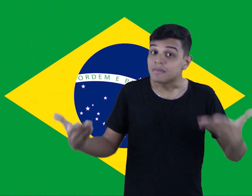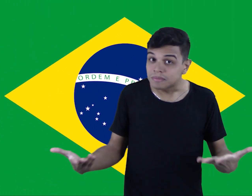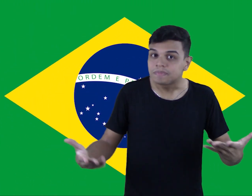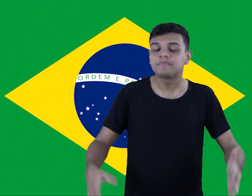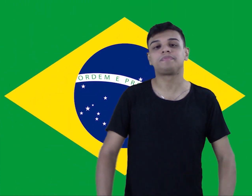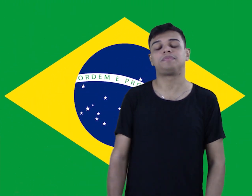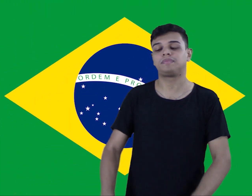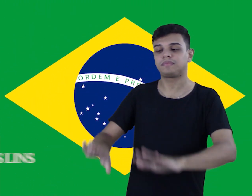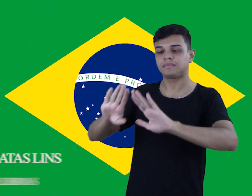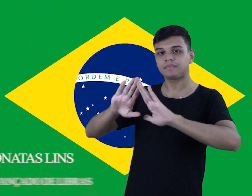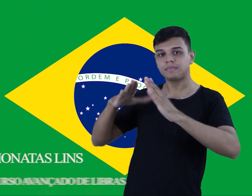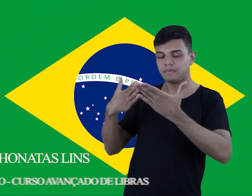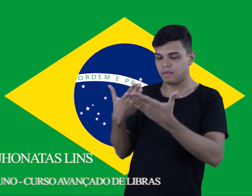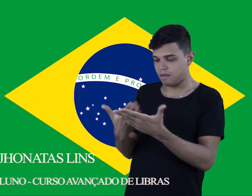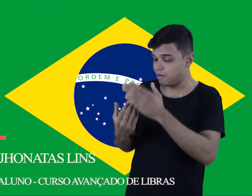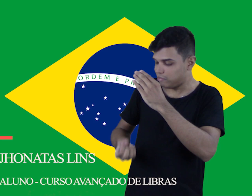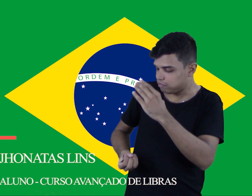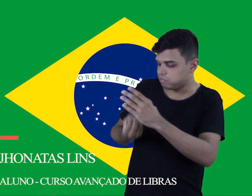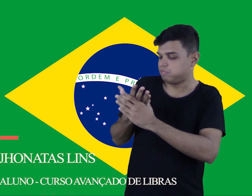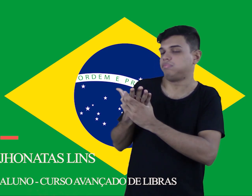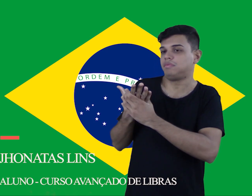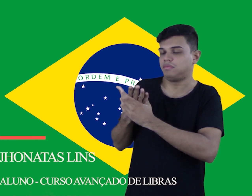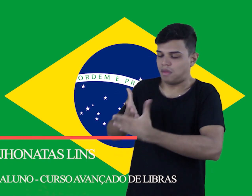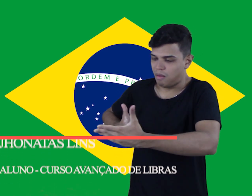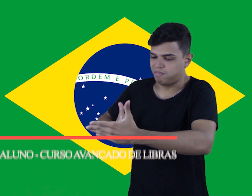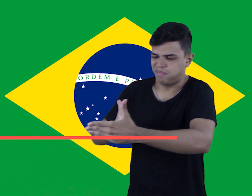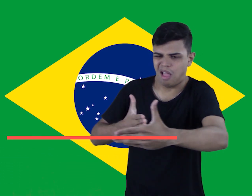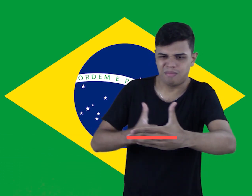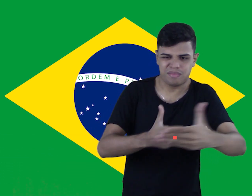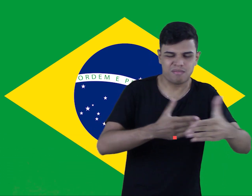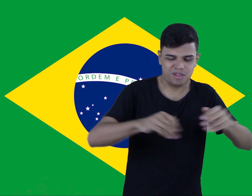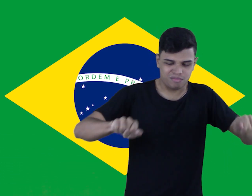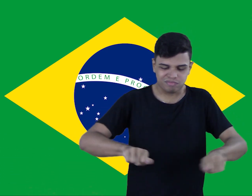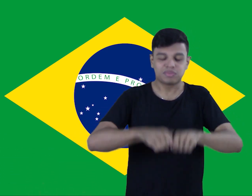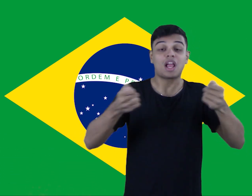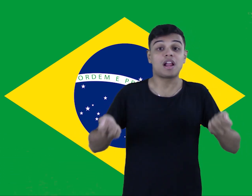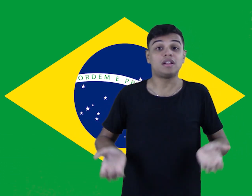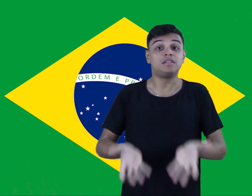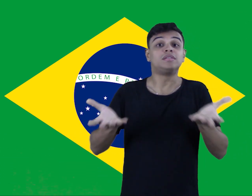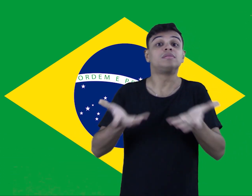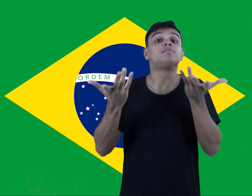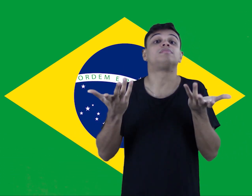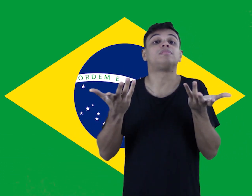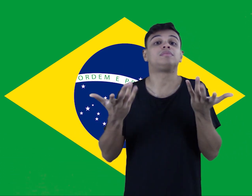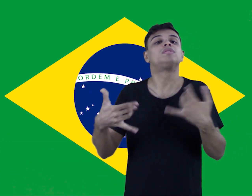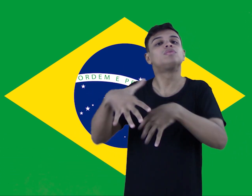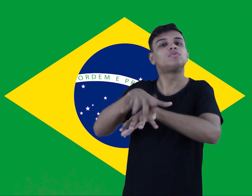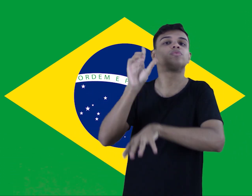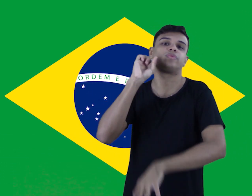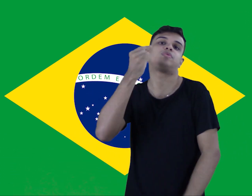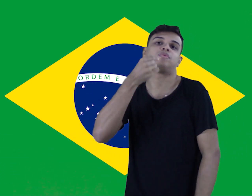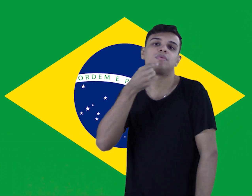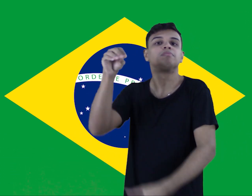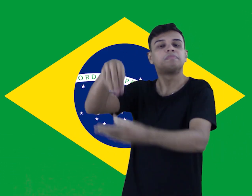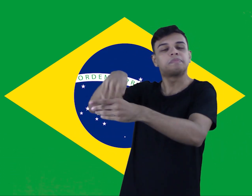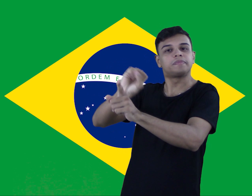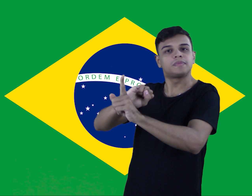Então, a criação dessa escola quebrou barreiras e promoveu a inclusão de surdos na